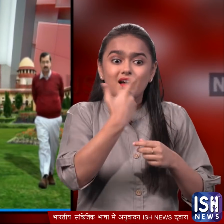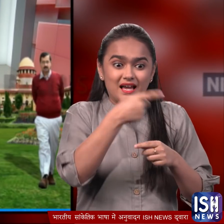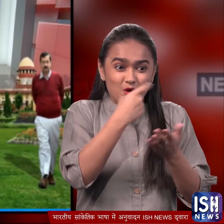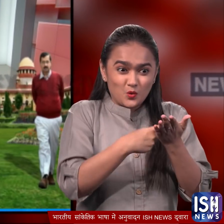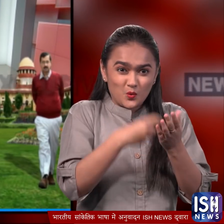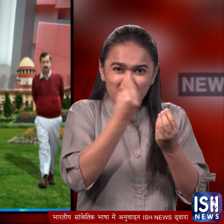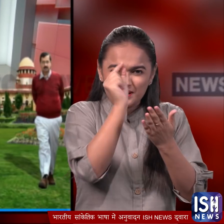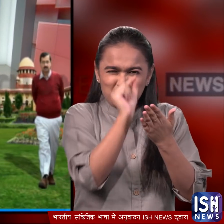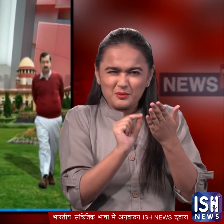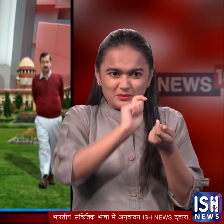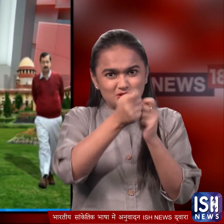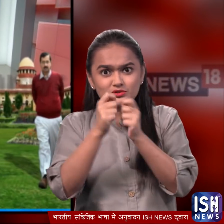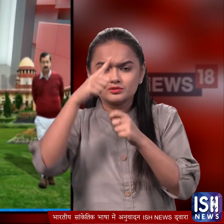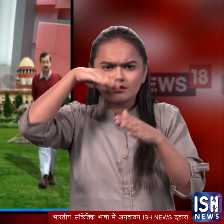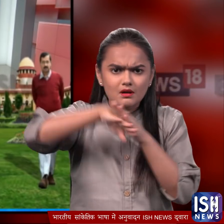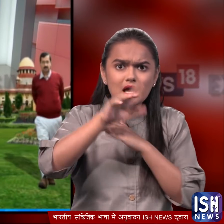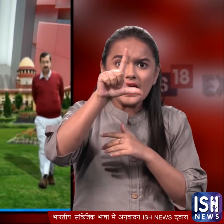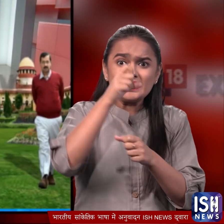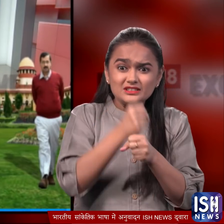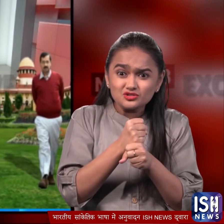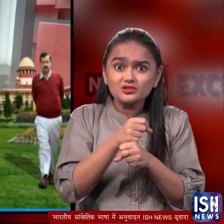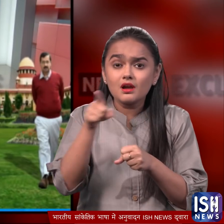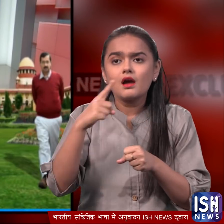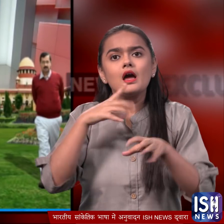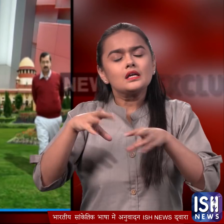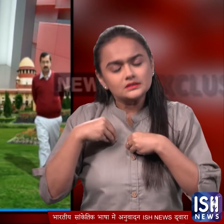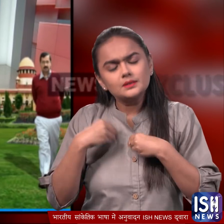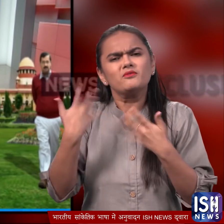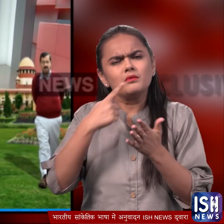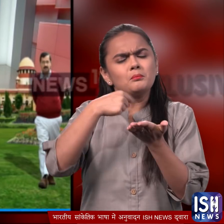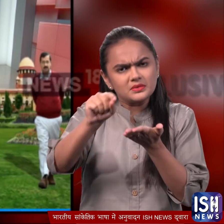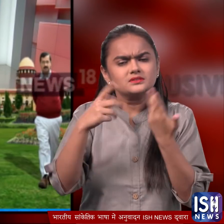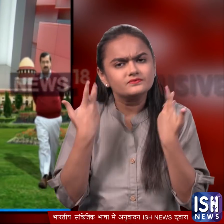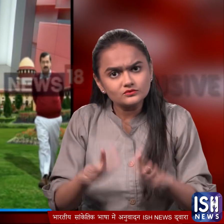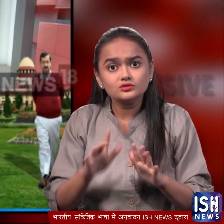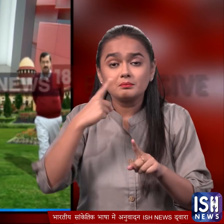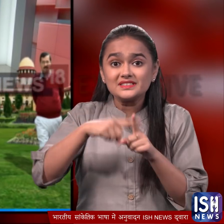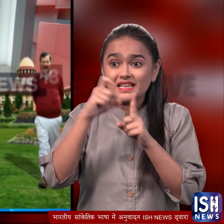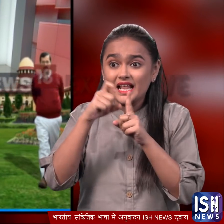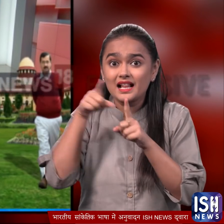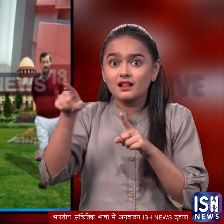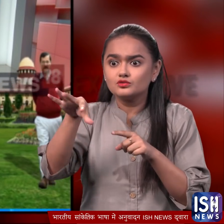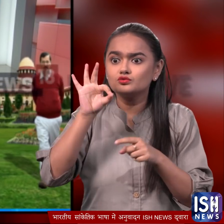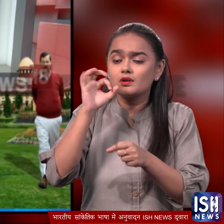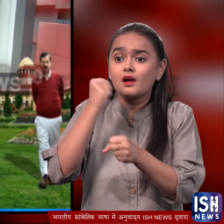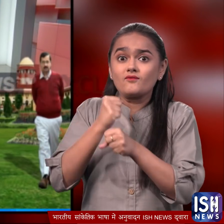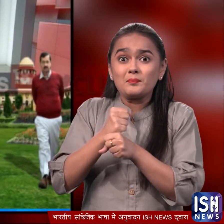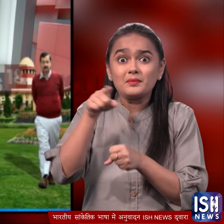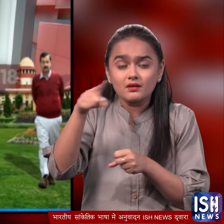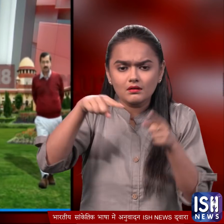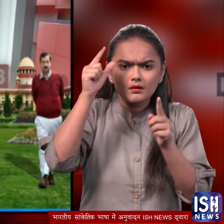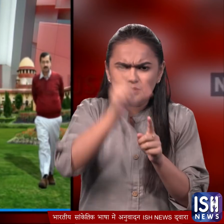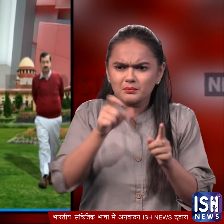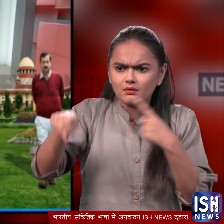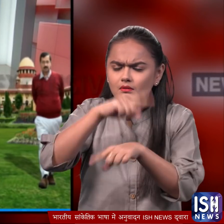बाद दिल्ली के अंदर नीतिगत फैसलों में एलजी की सहमति जरूरी हो चुकी है और दिल्ली की चुनी हुई सरकार के अधिकार सीमित हो गए